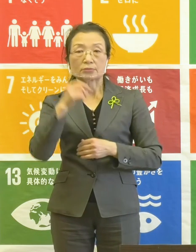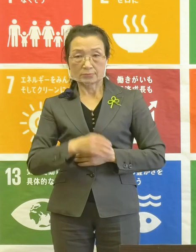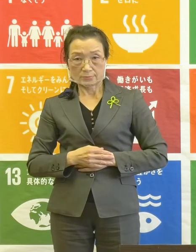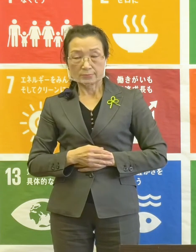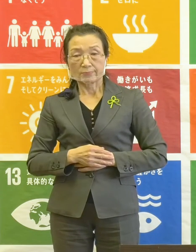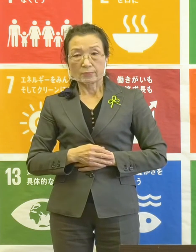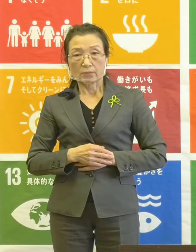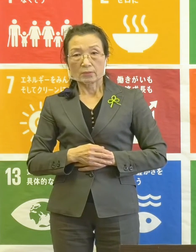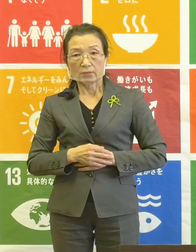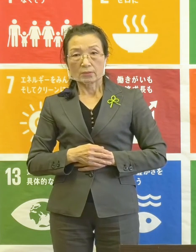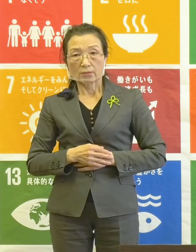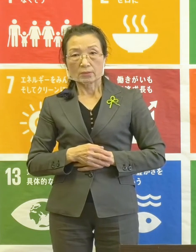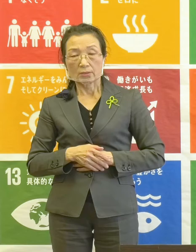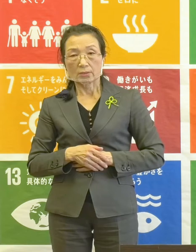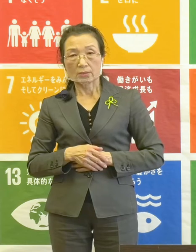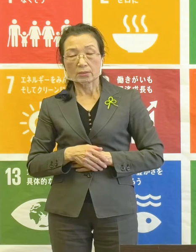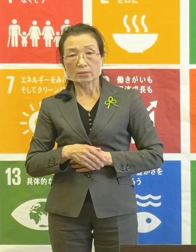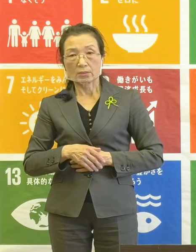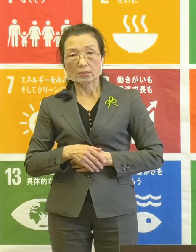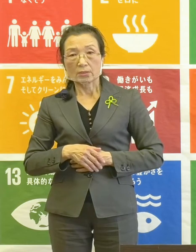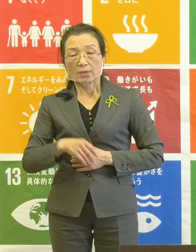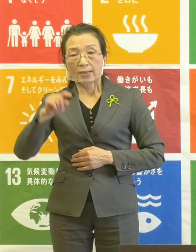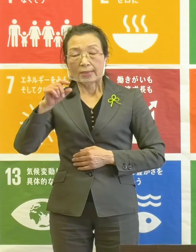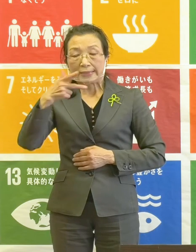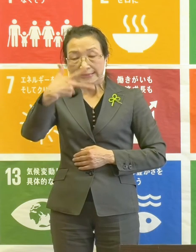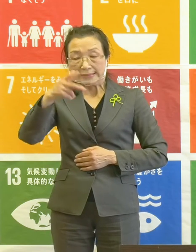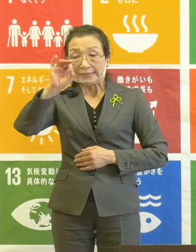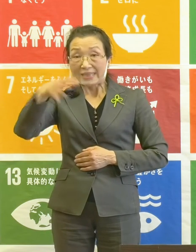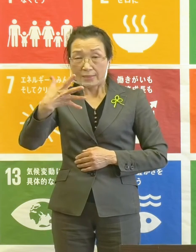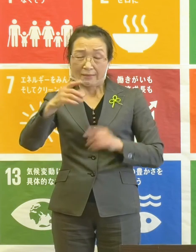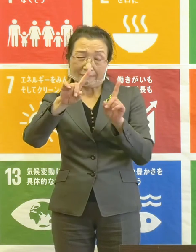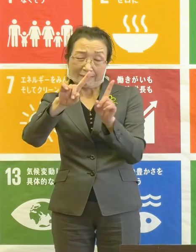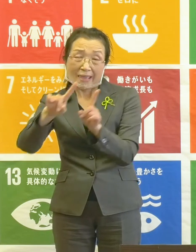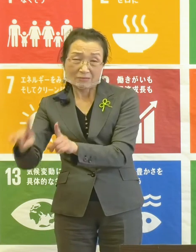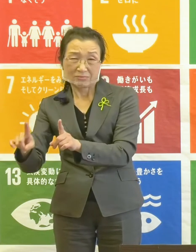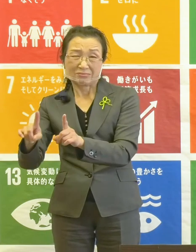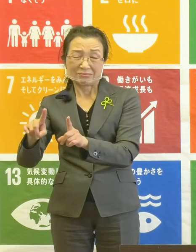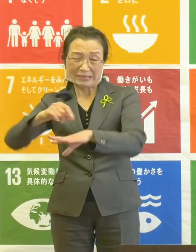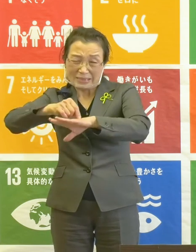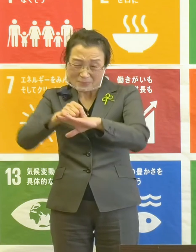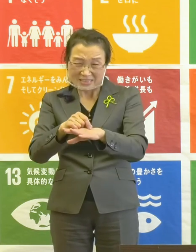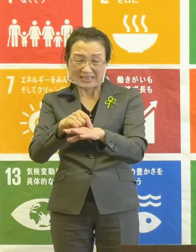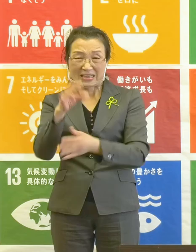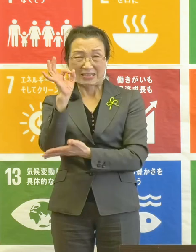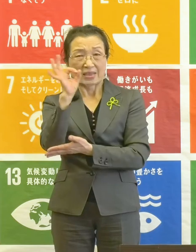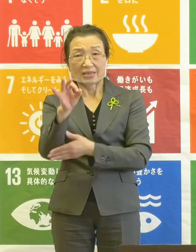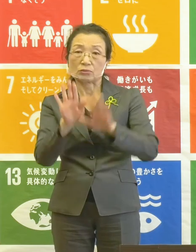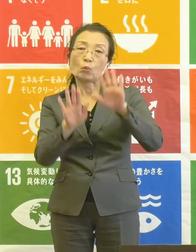また市税等の大幅な減収により厳しい財政状況が見込まれる